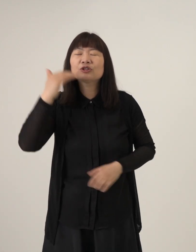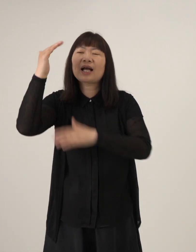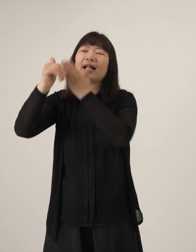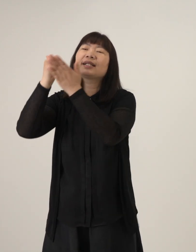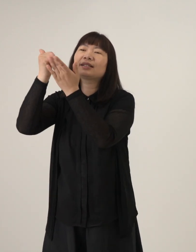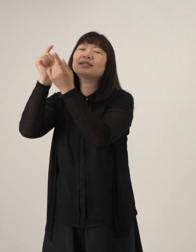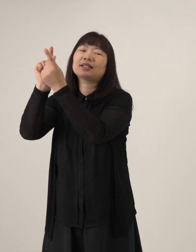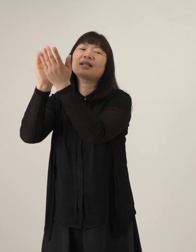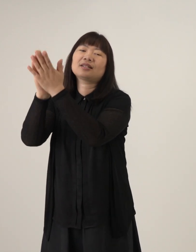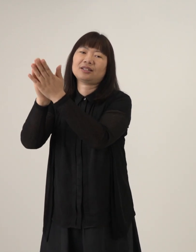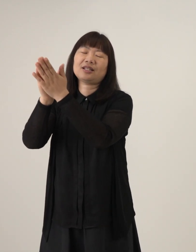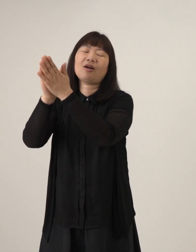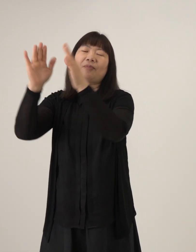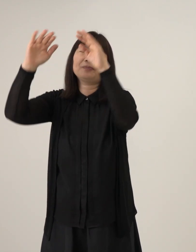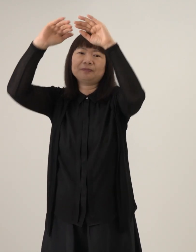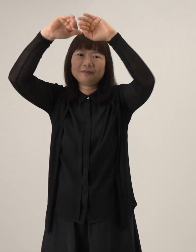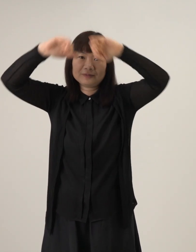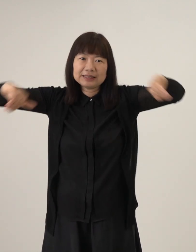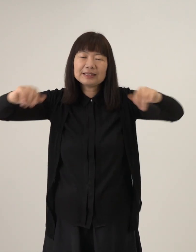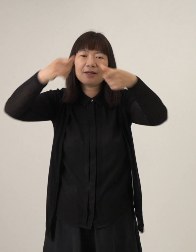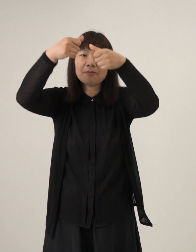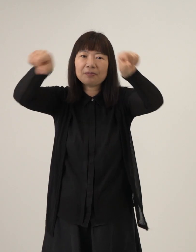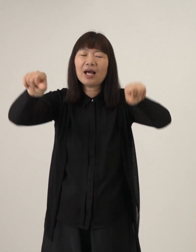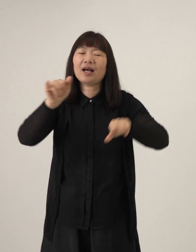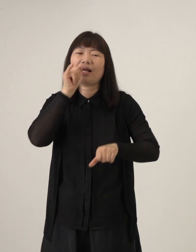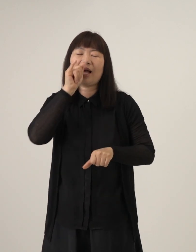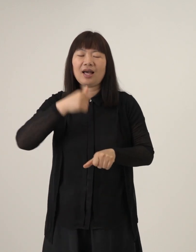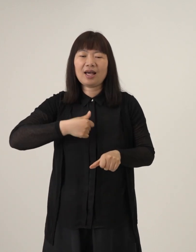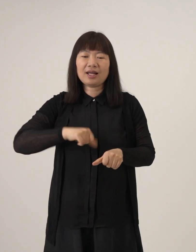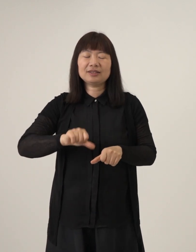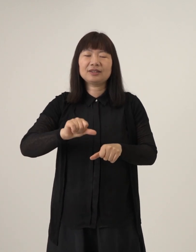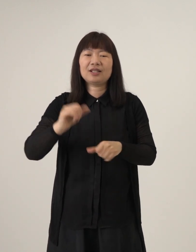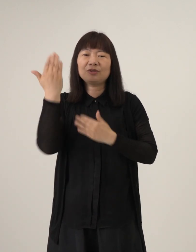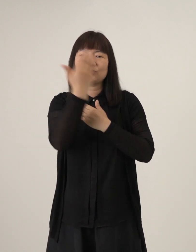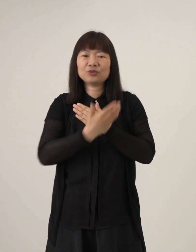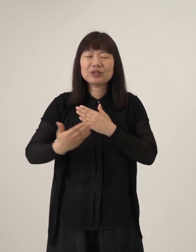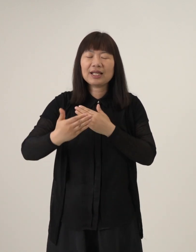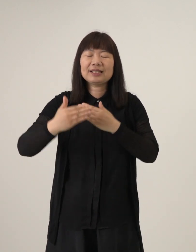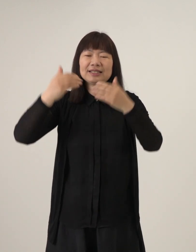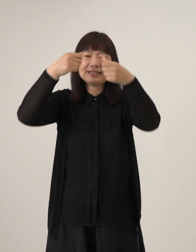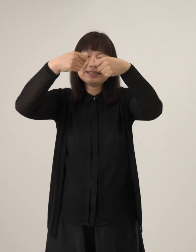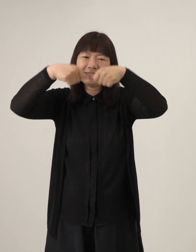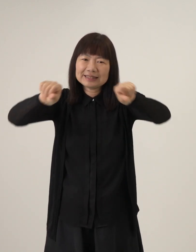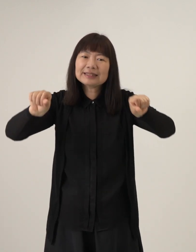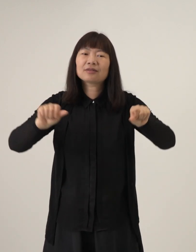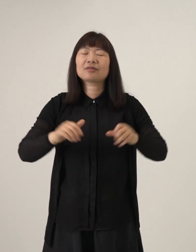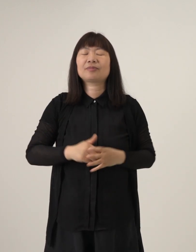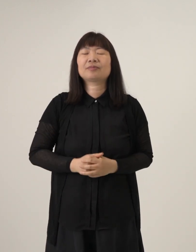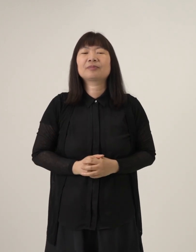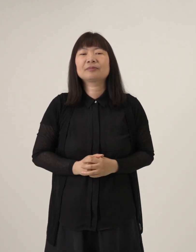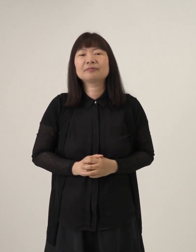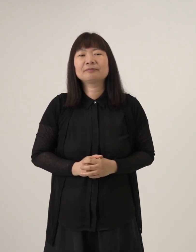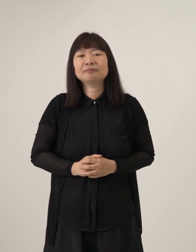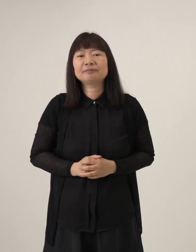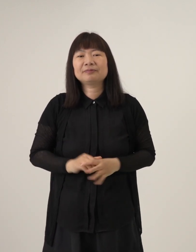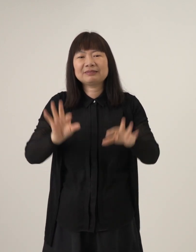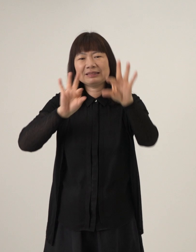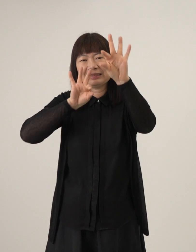하나님이 직접 아들의 육체를 찢어서